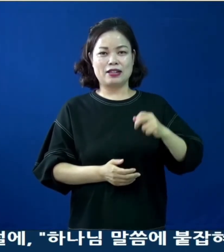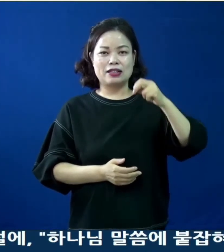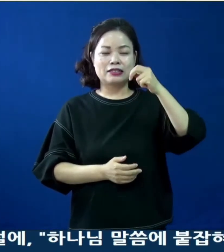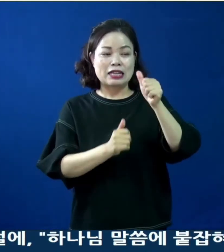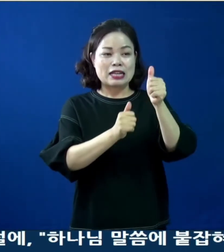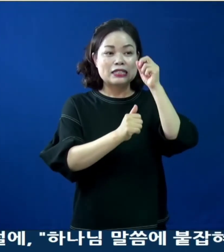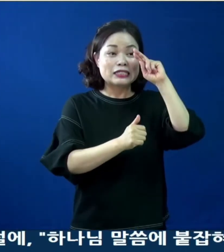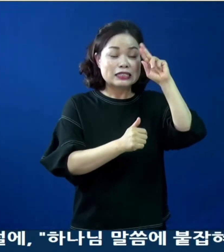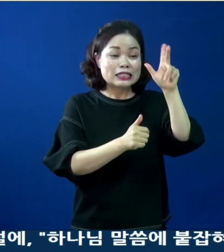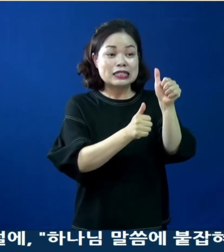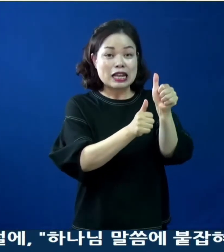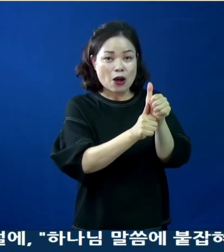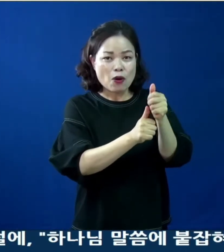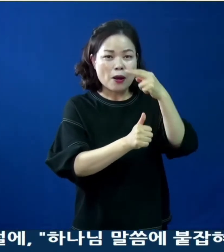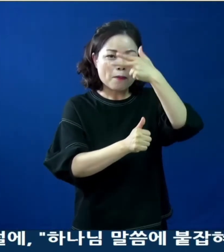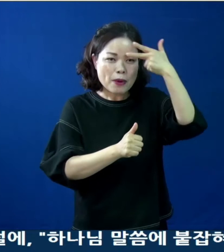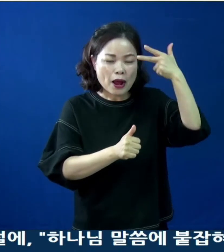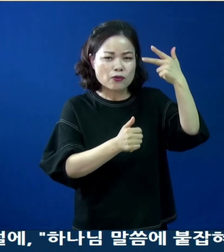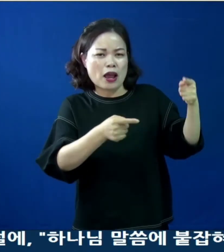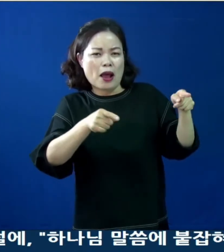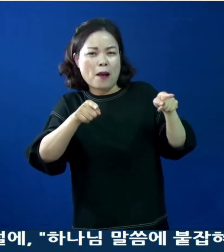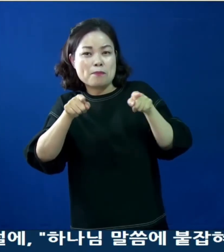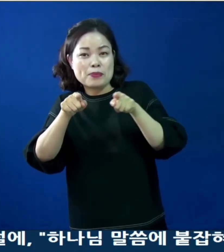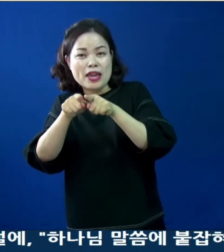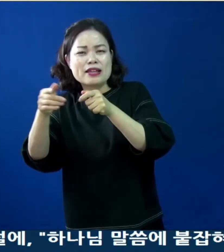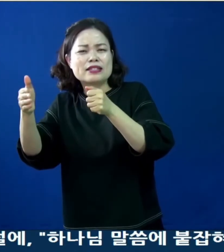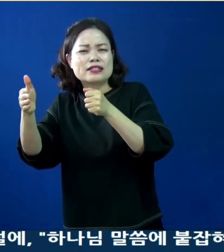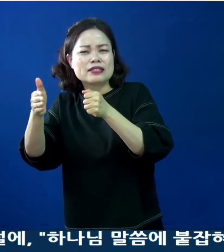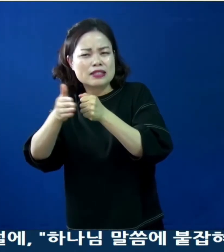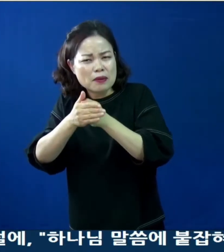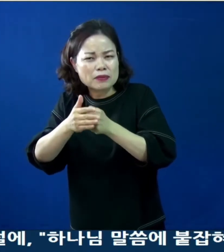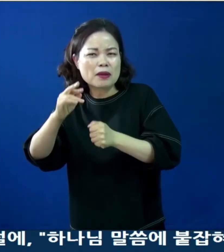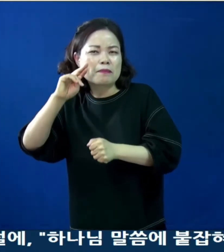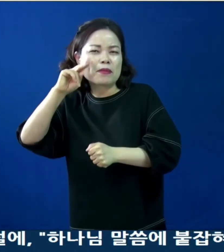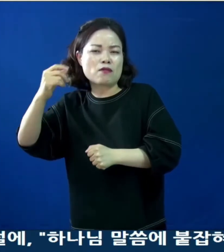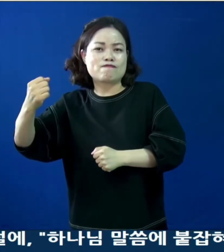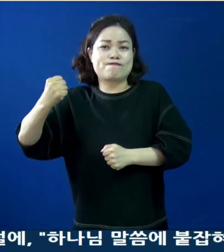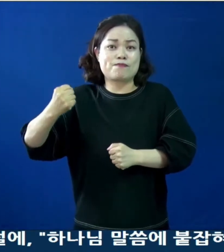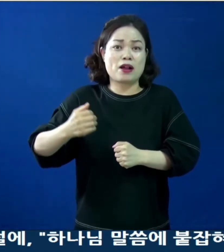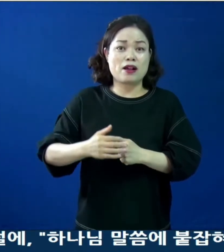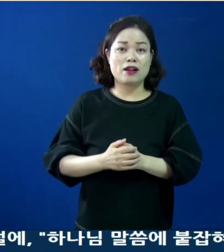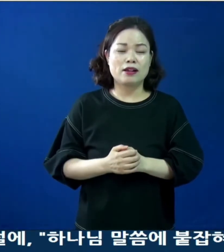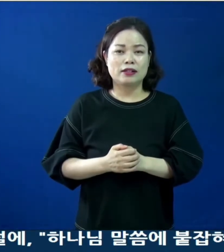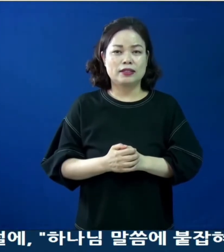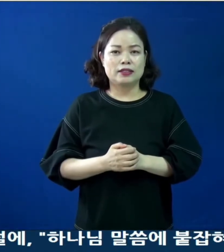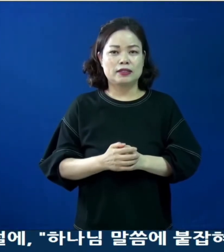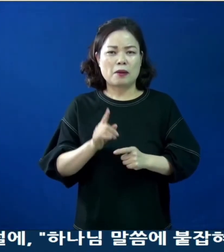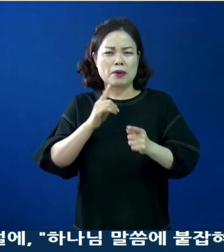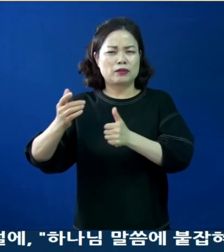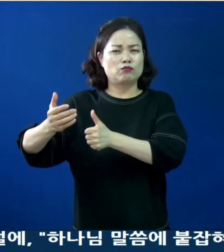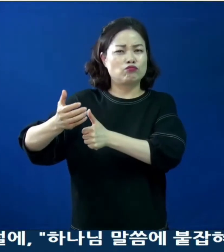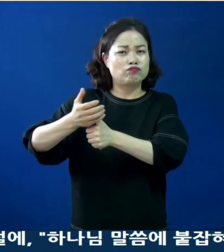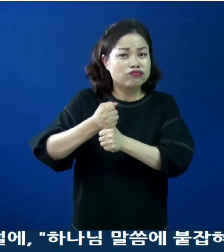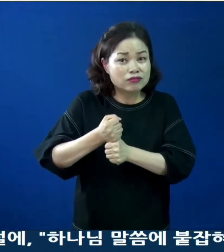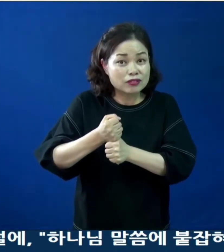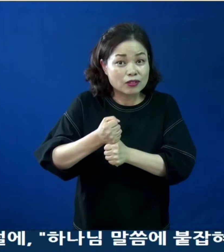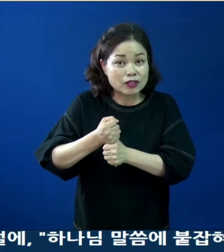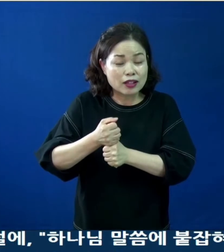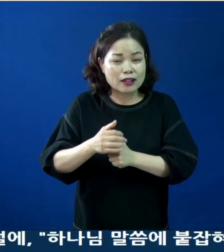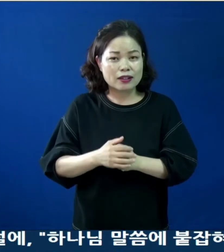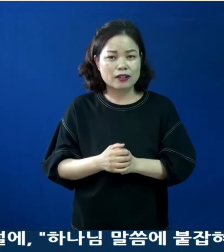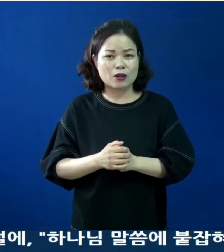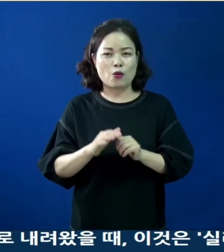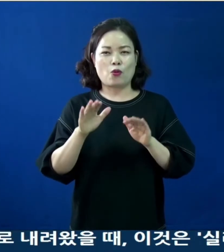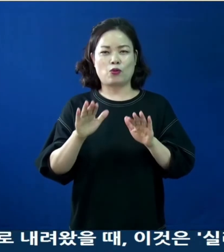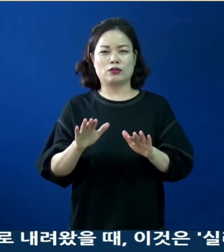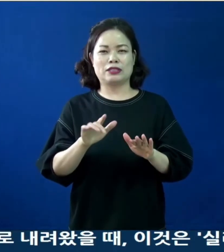디모데가 함께 해줬기 때문에 바울이 말씀에 붙들렸다 이거죠. 말씀에 이 붙들렸다.